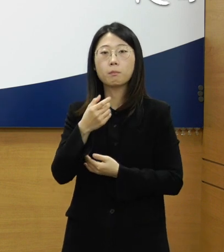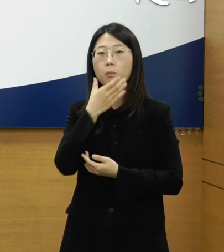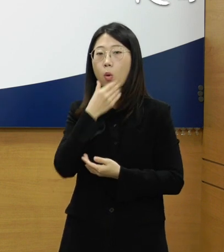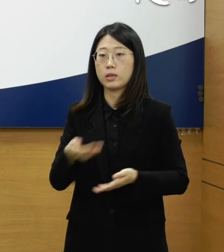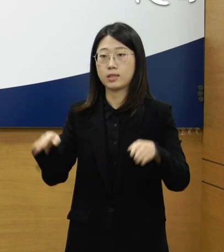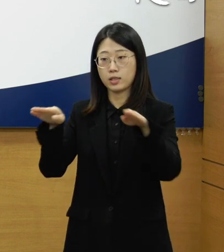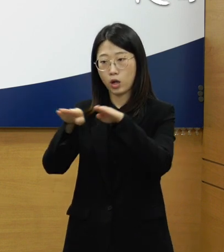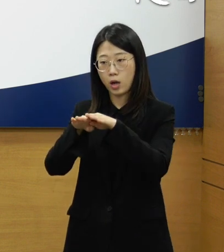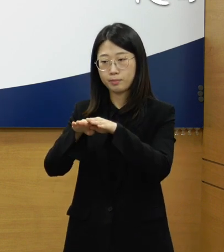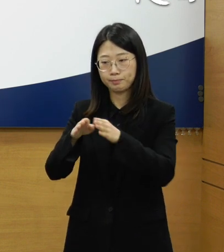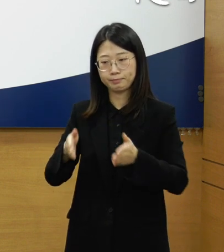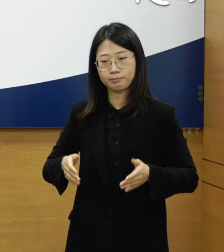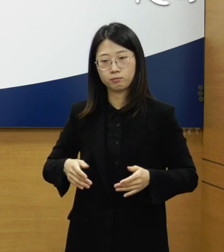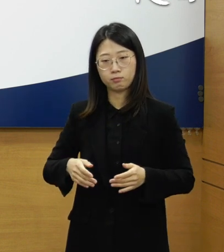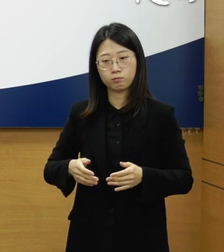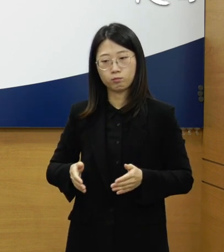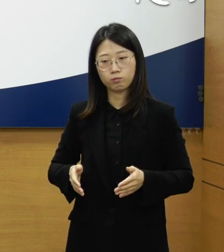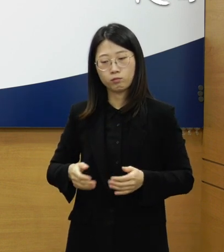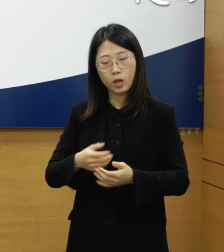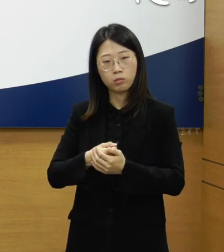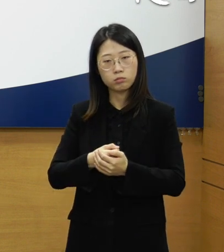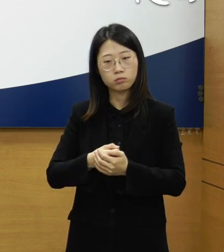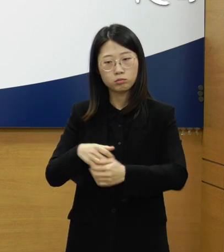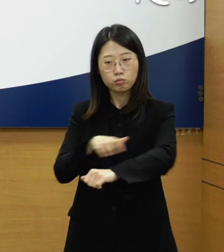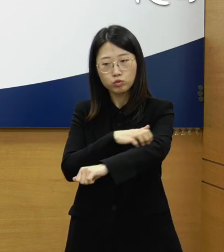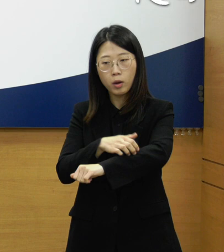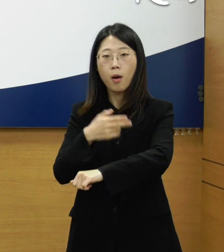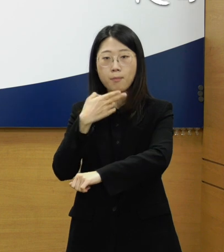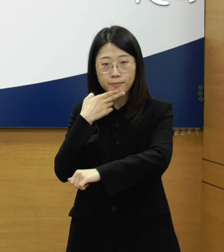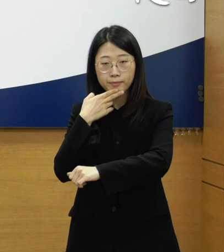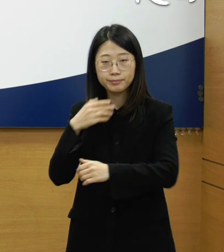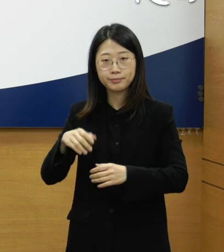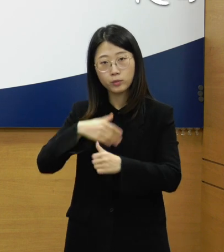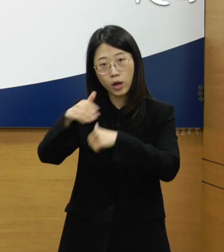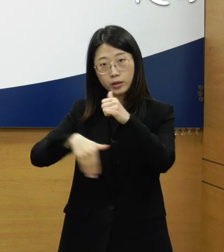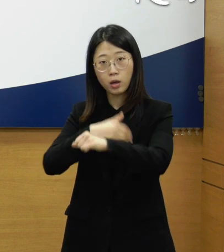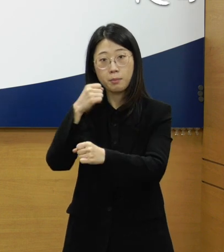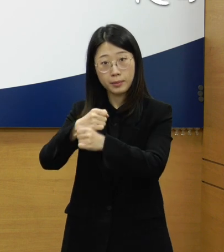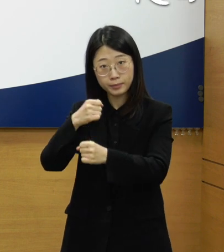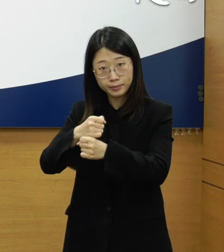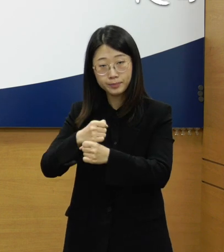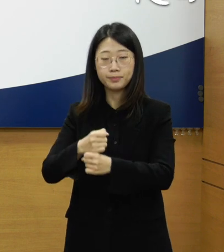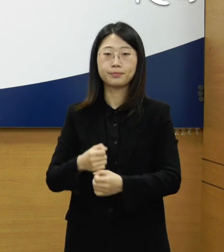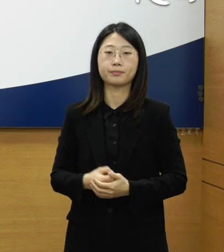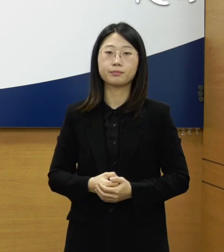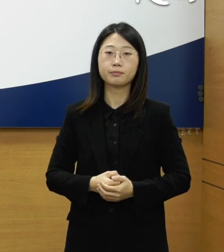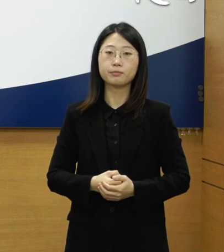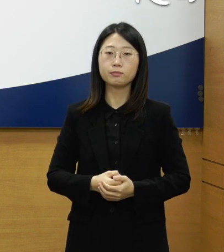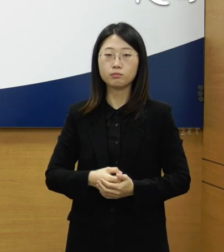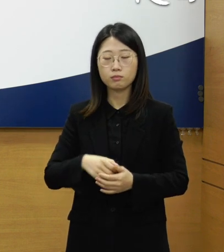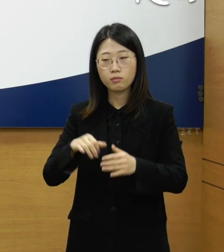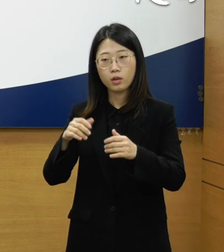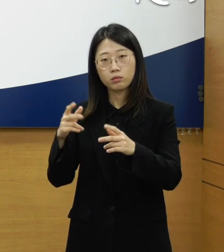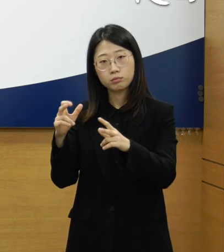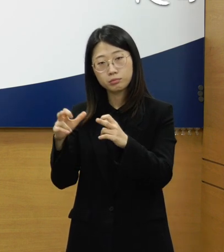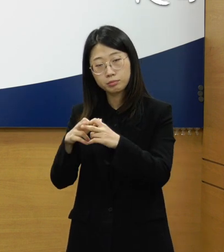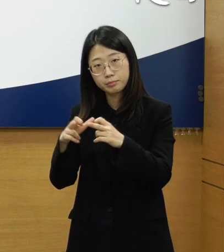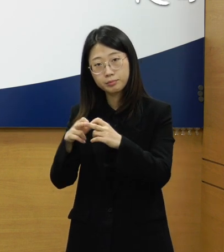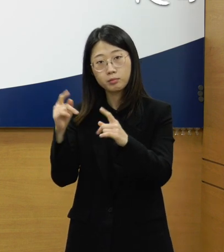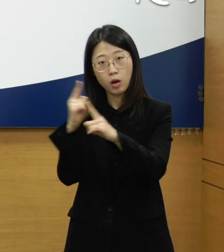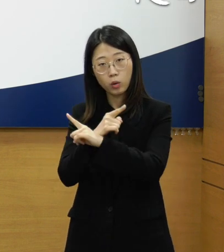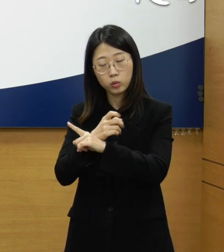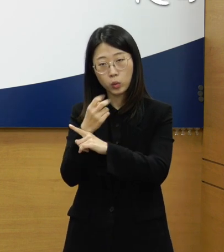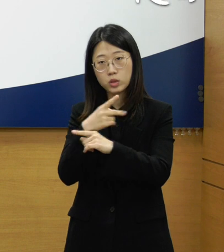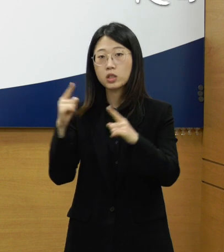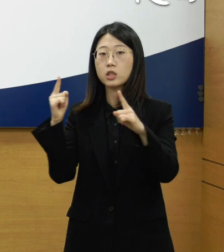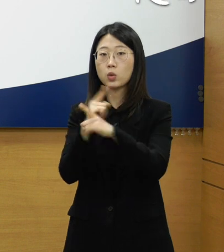무장애 환경 도시 만들기 사업, 기능 향상 사업, 장애 예방과 치료를